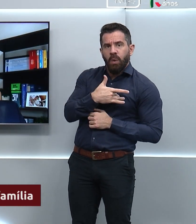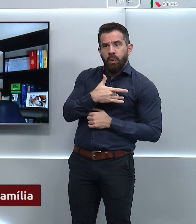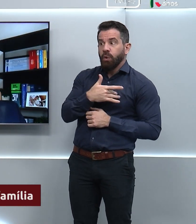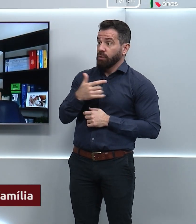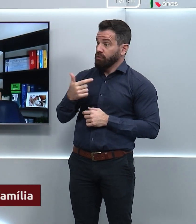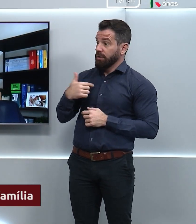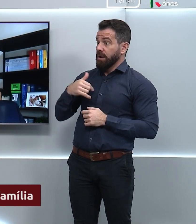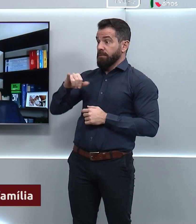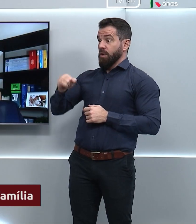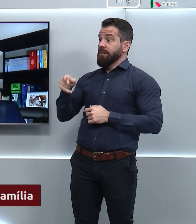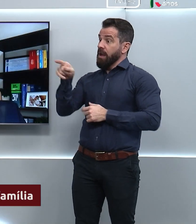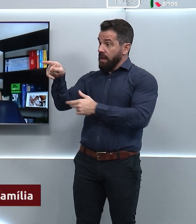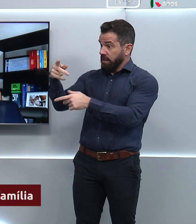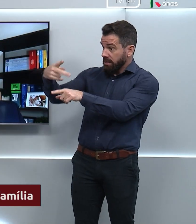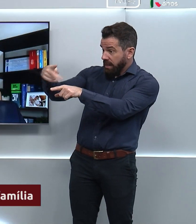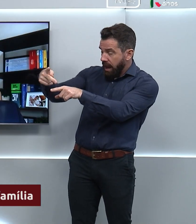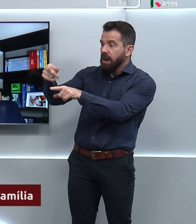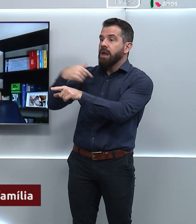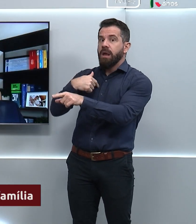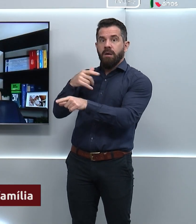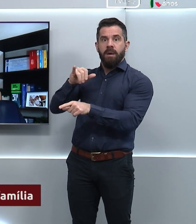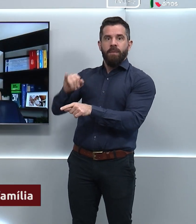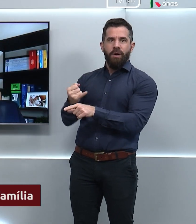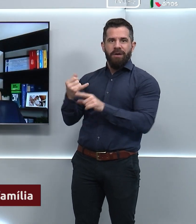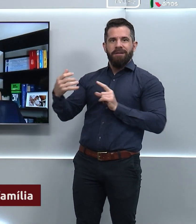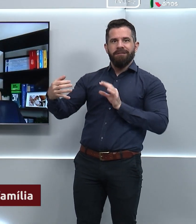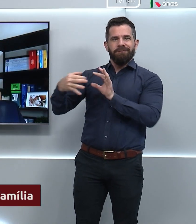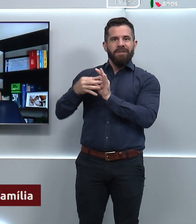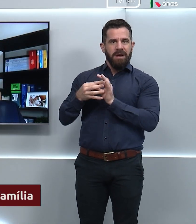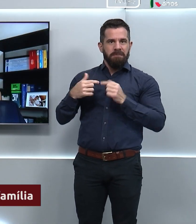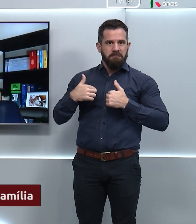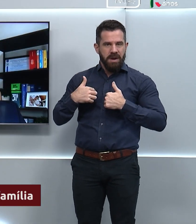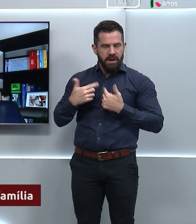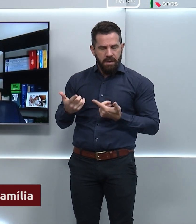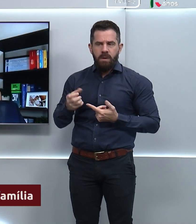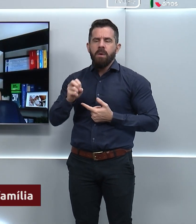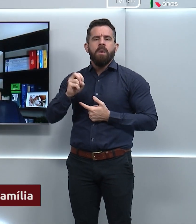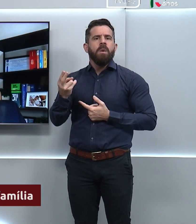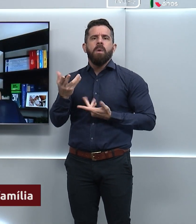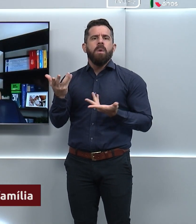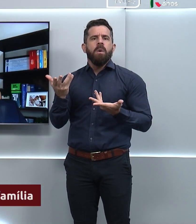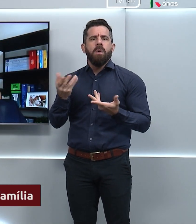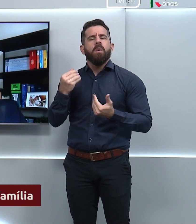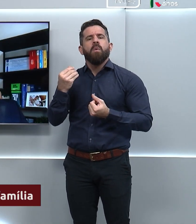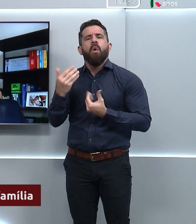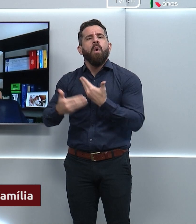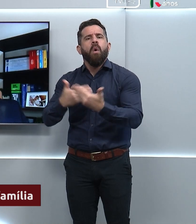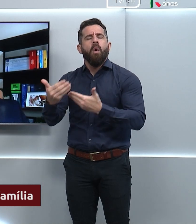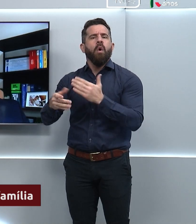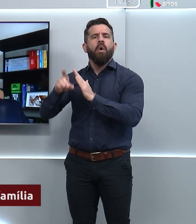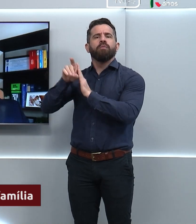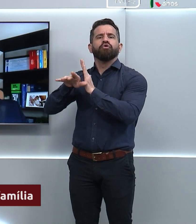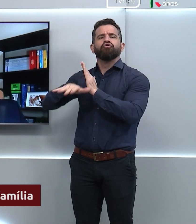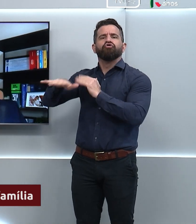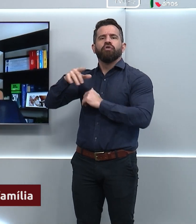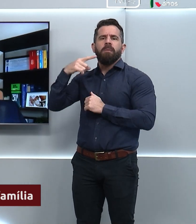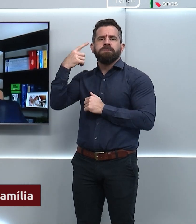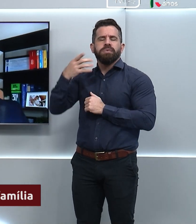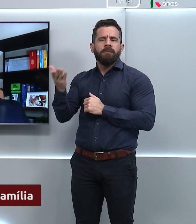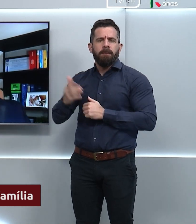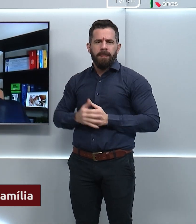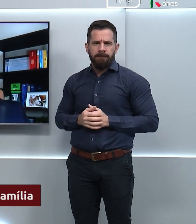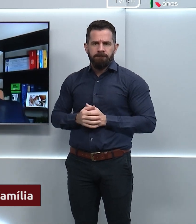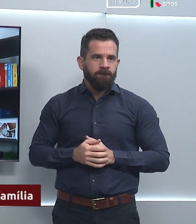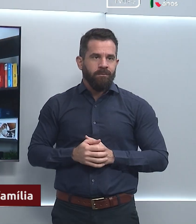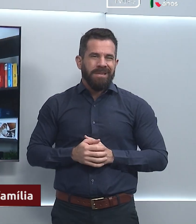tipo de benefício, relacionado ao cônjuge. Como é que o direito tem tratado isso? Essa é uma questão que diariamente eu